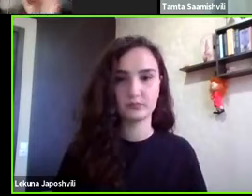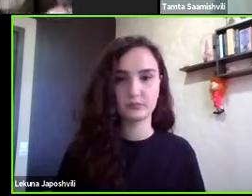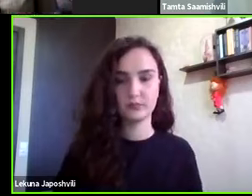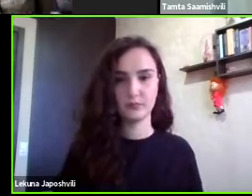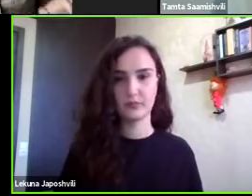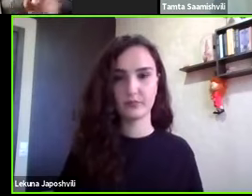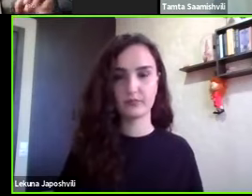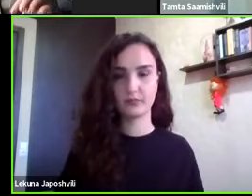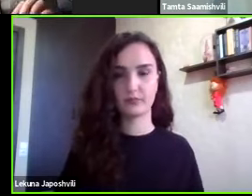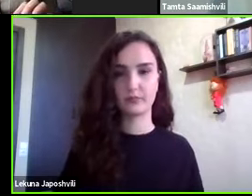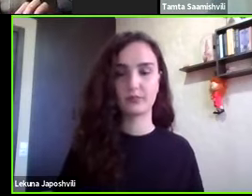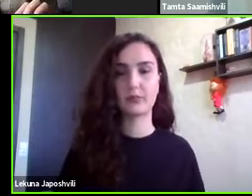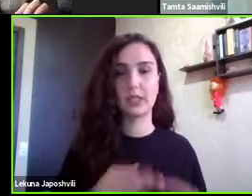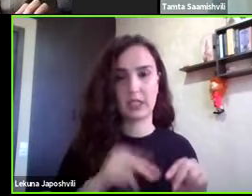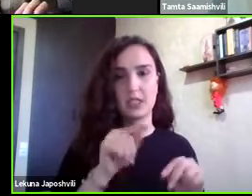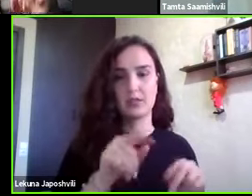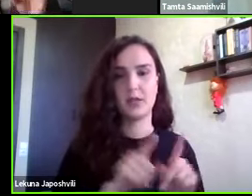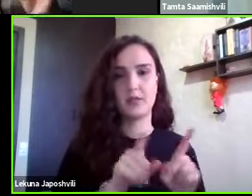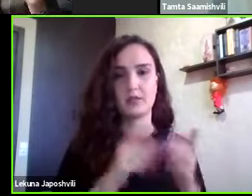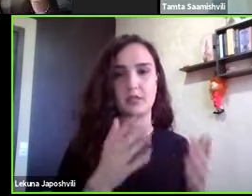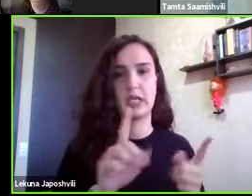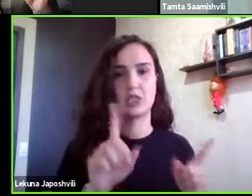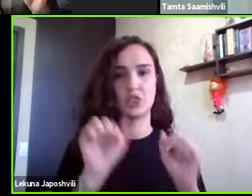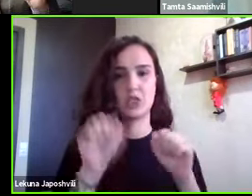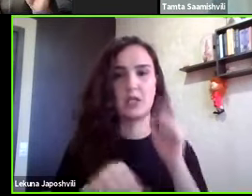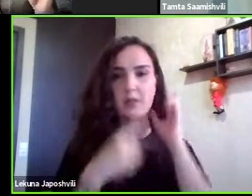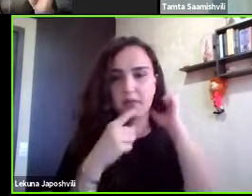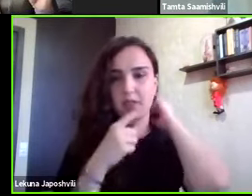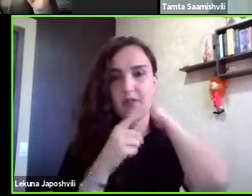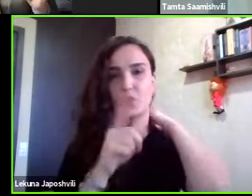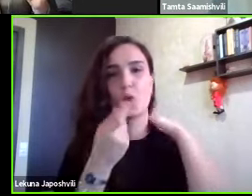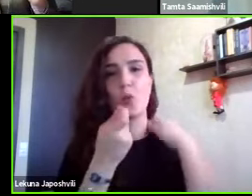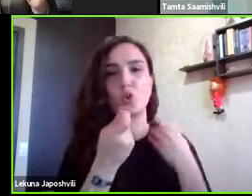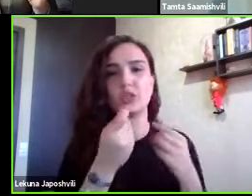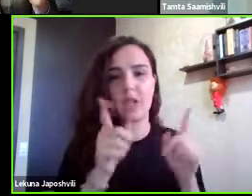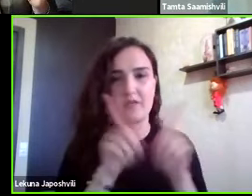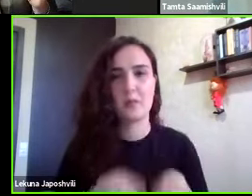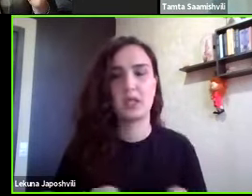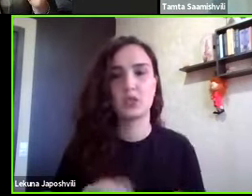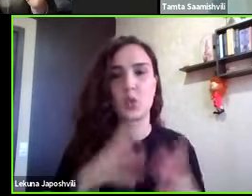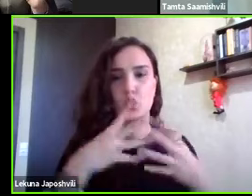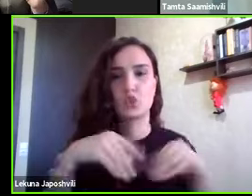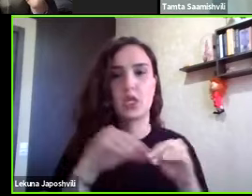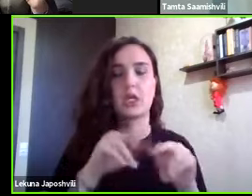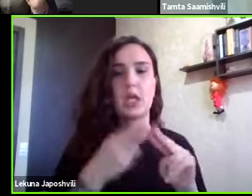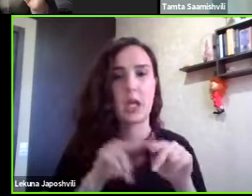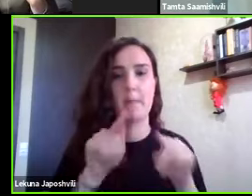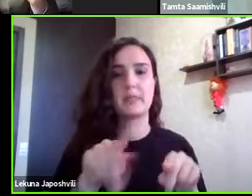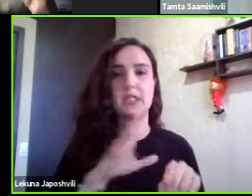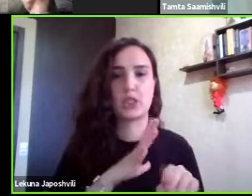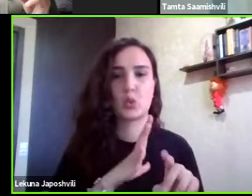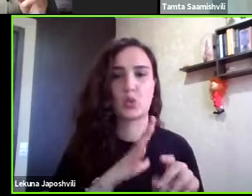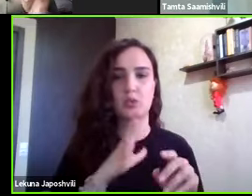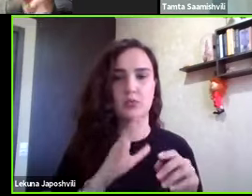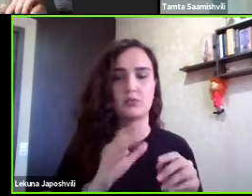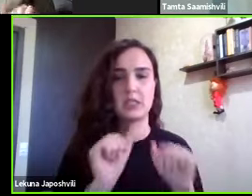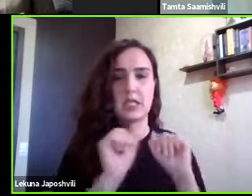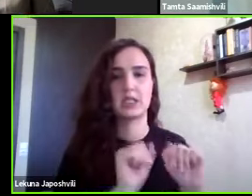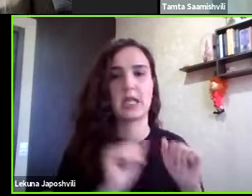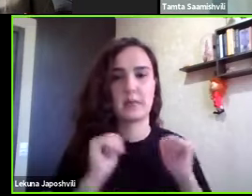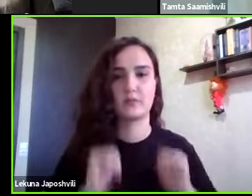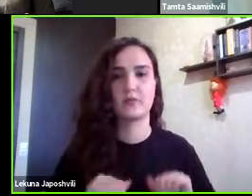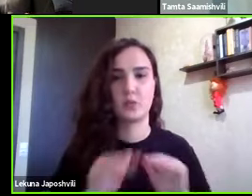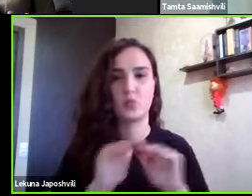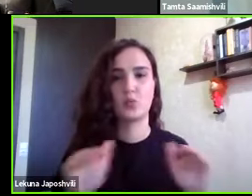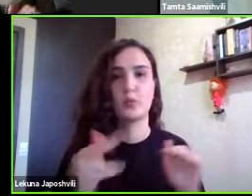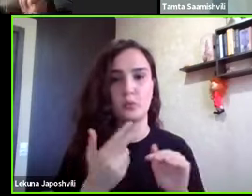ესე რაც ვთქვათ, შეიძლება რომ ოდნავ მაინც ოჯახი ამისგან იყოს ვთქვათ დაზღვეული და დაწყნარებული მშობელი,